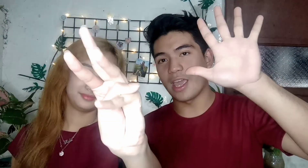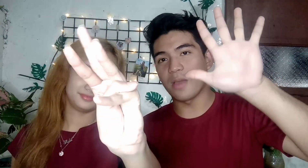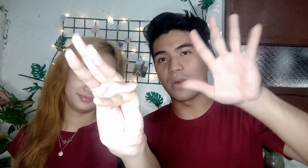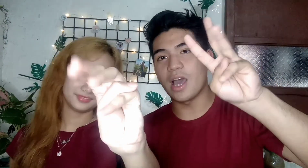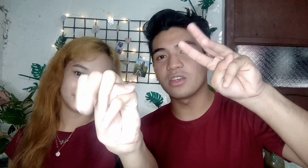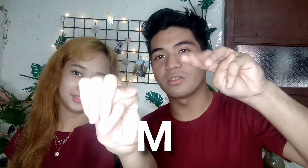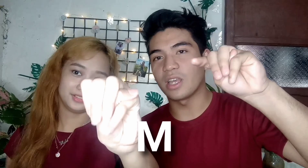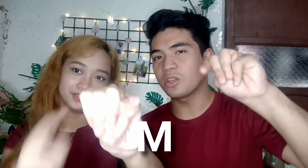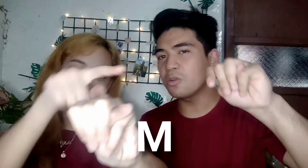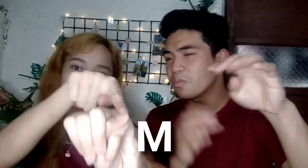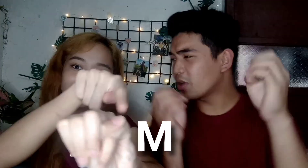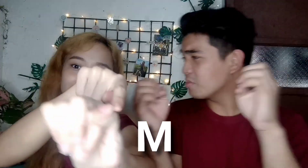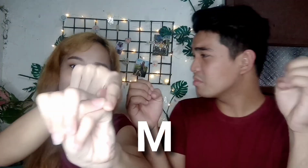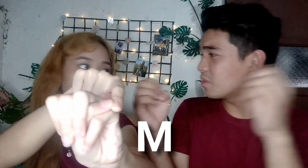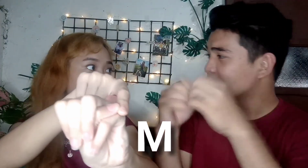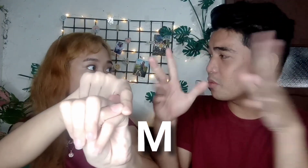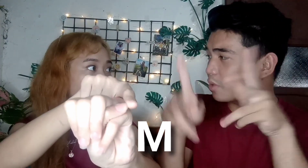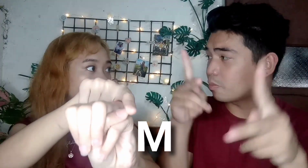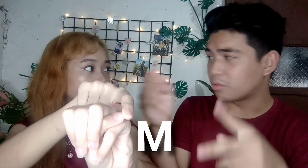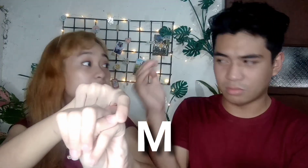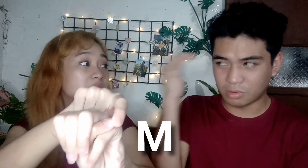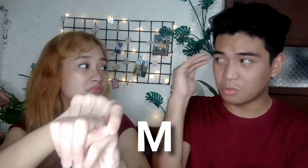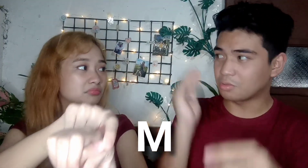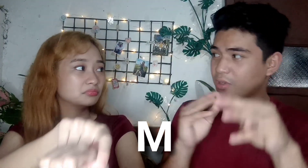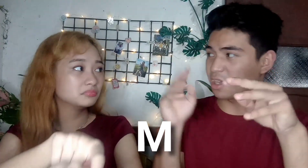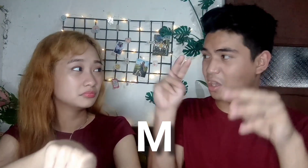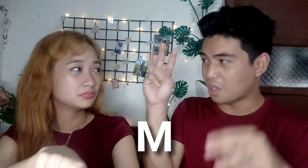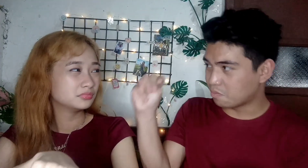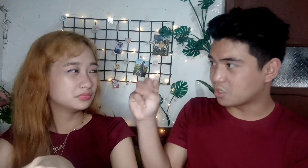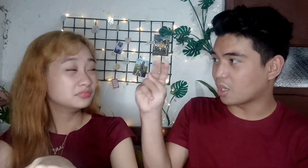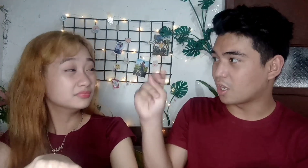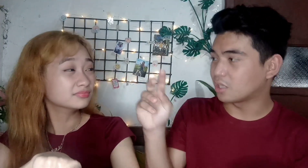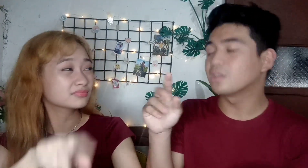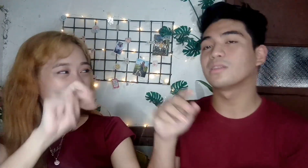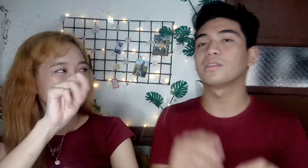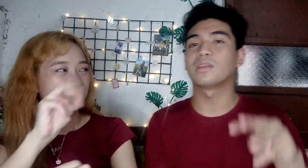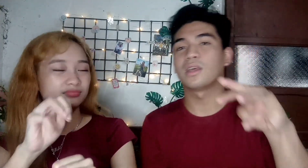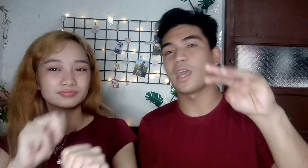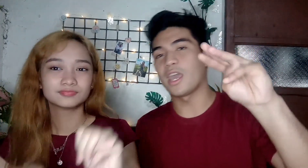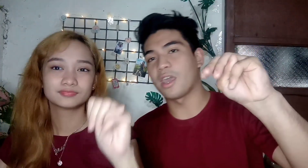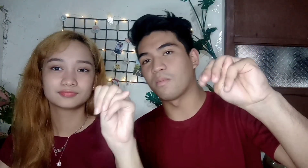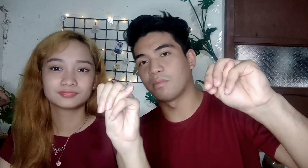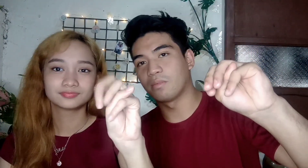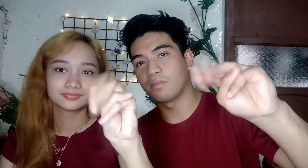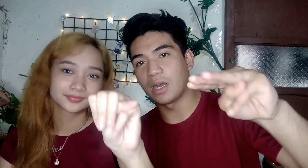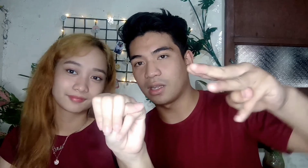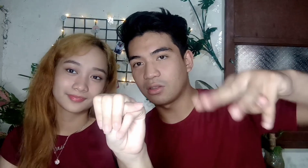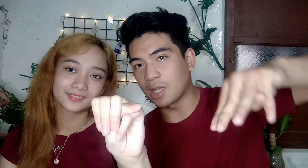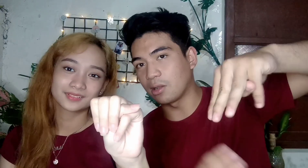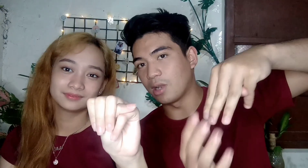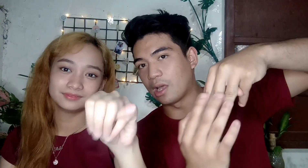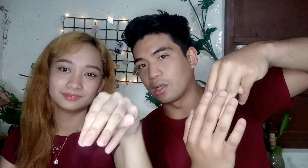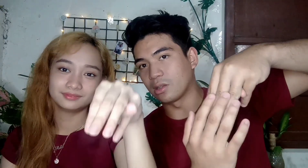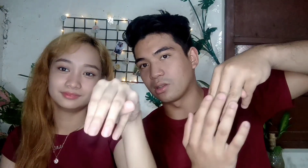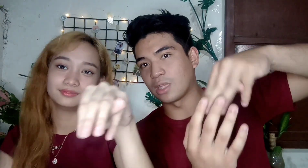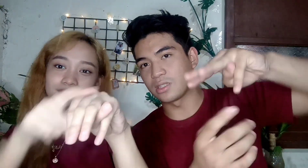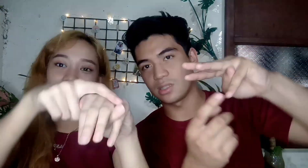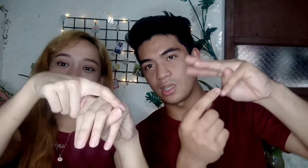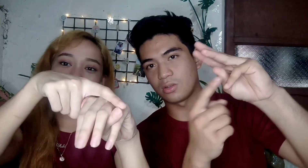M. Ah, yun. Ito, marami people know yung M tsaka N. M. Parang yung tatlo lang. Ito, tas